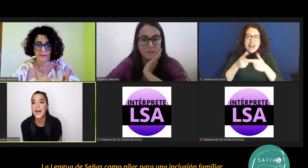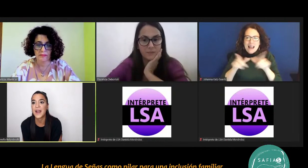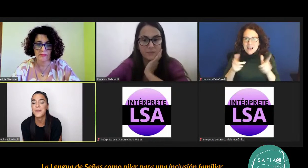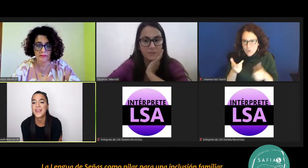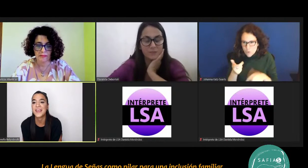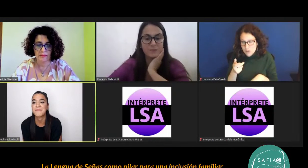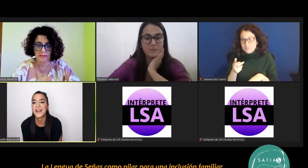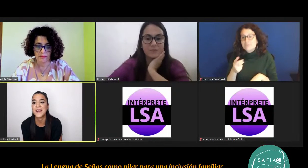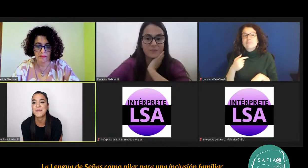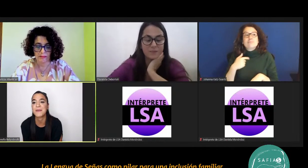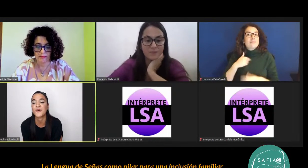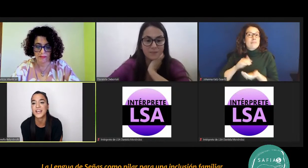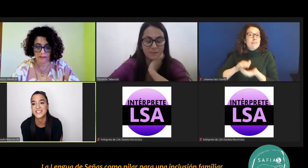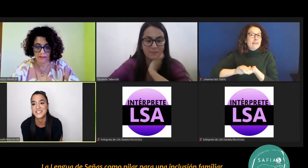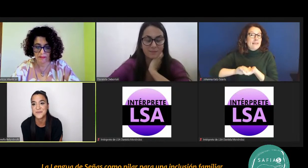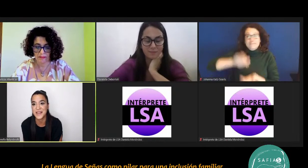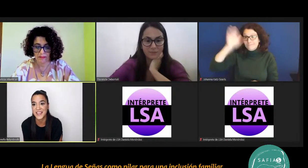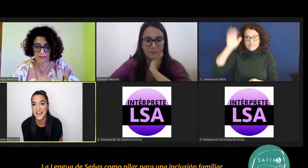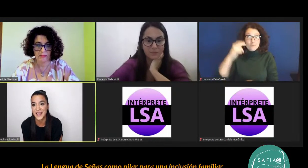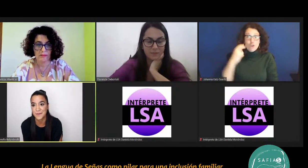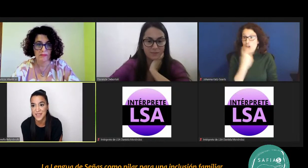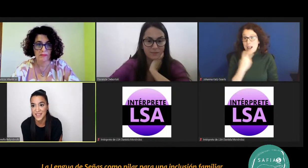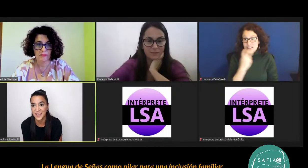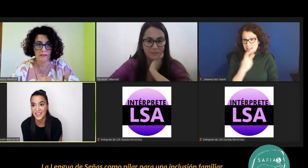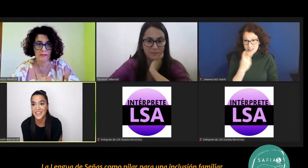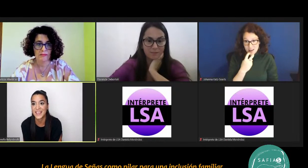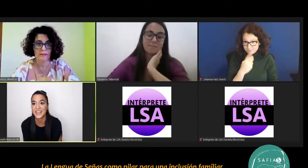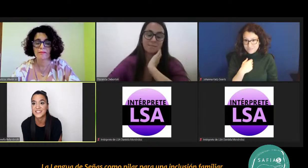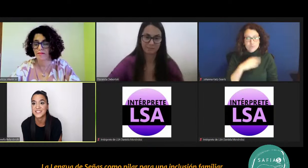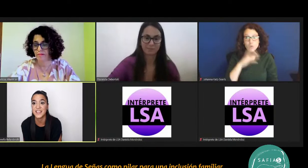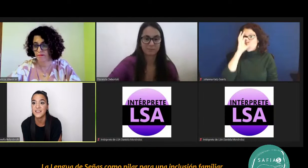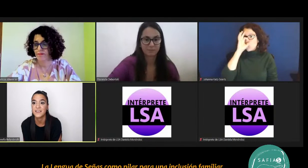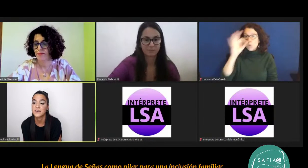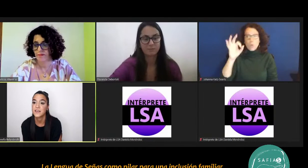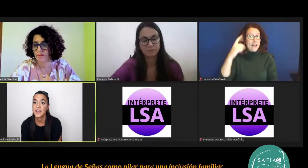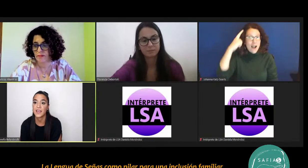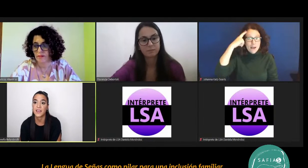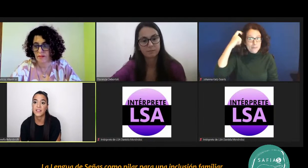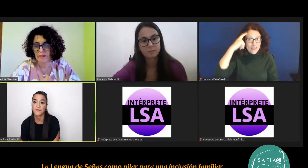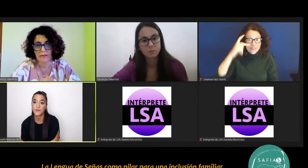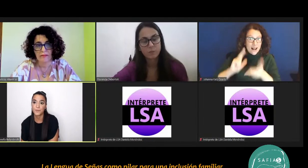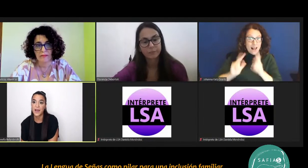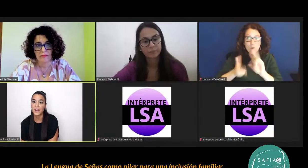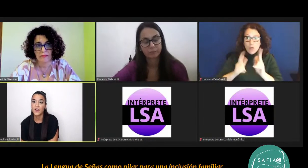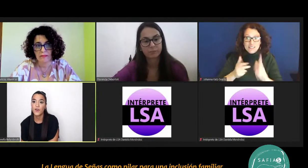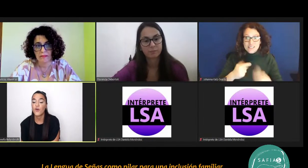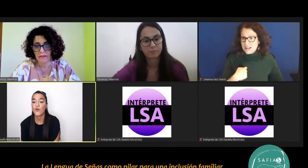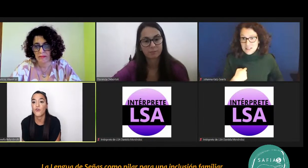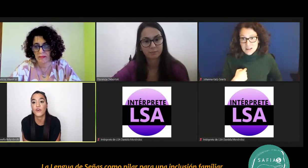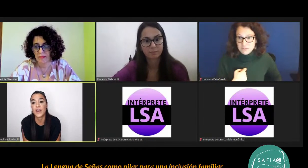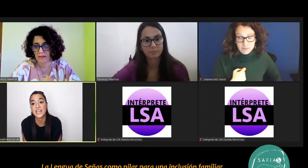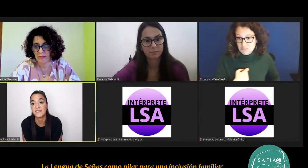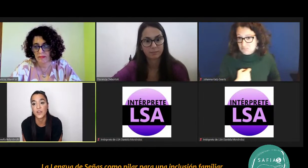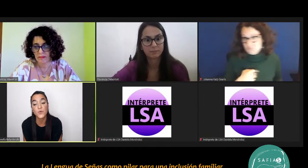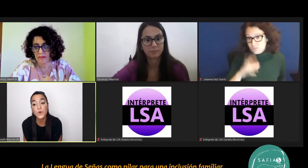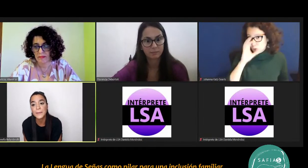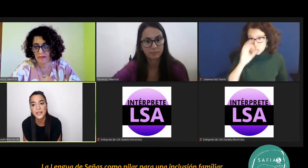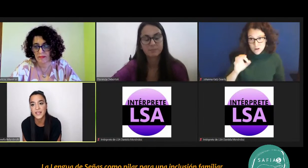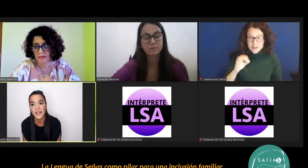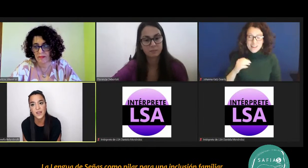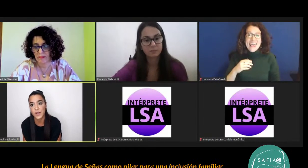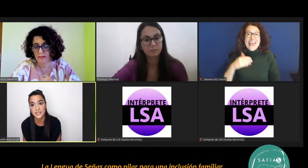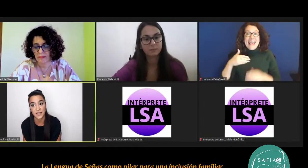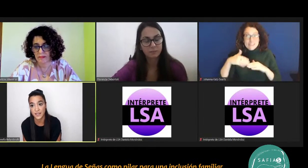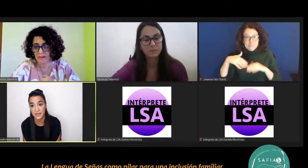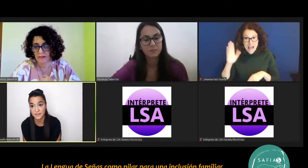para darme mejor accesibilidad a mí. Y crecí de forma oralista. Nunca